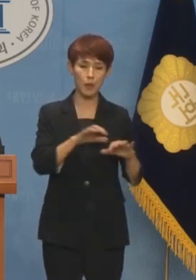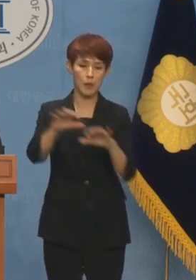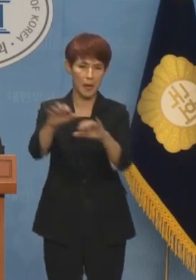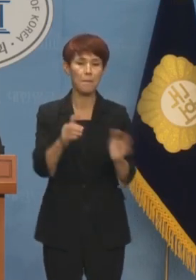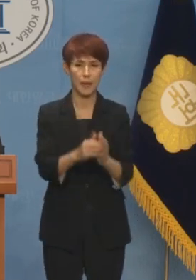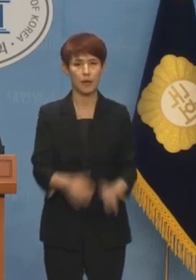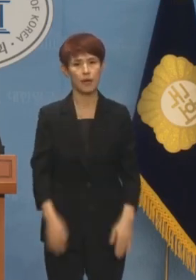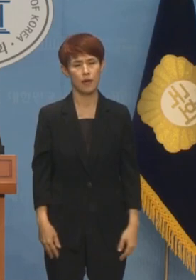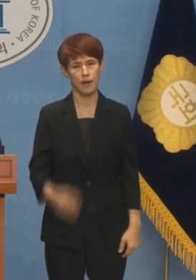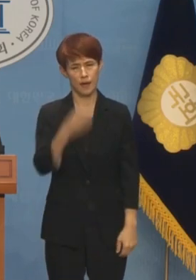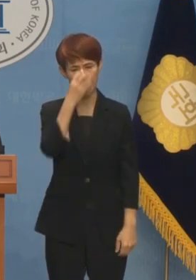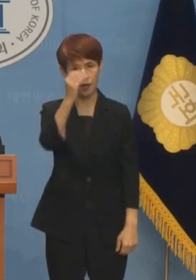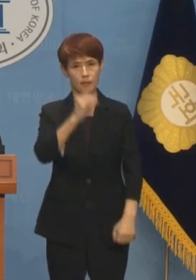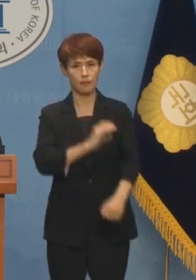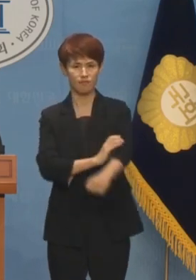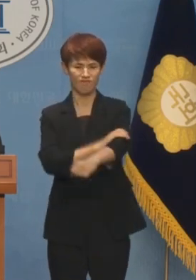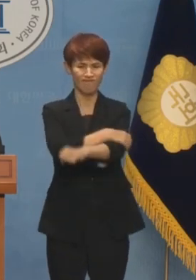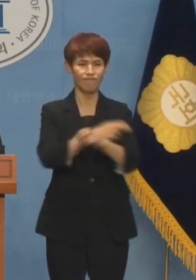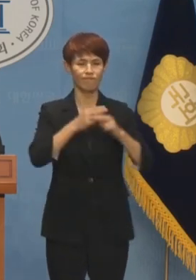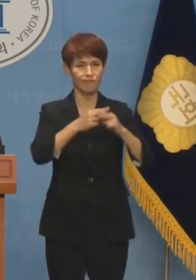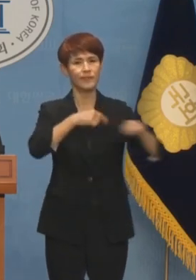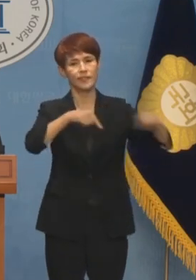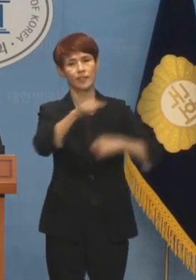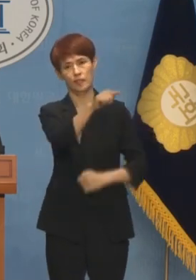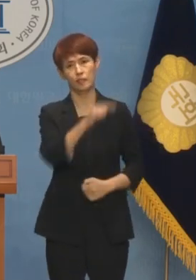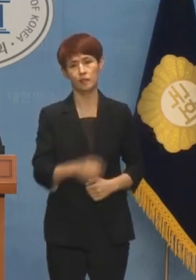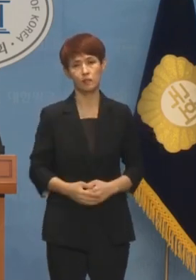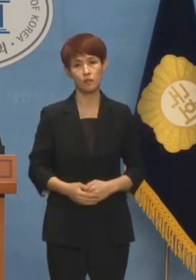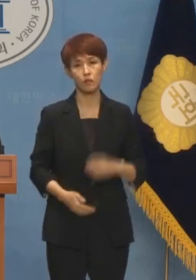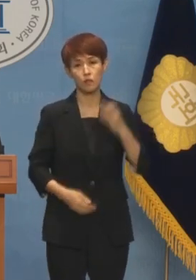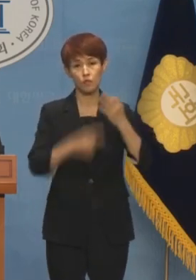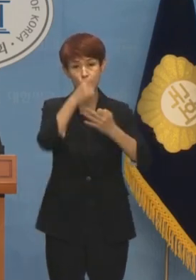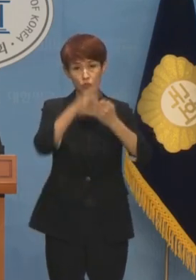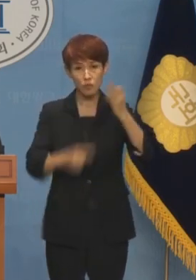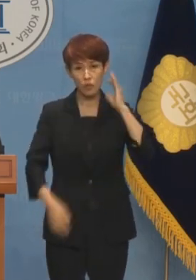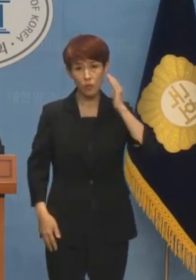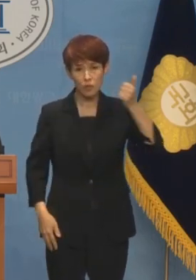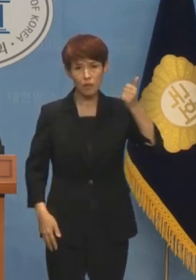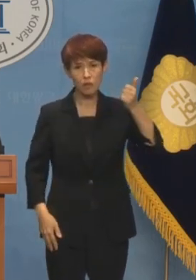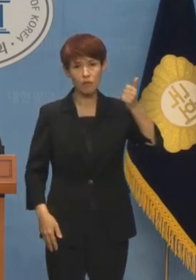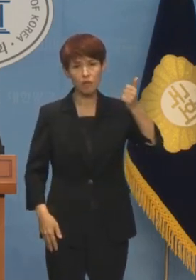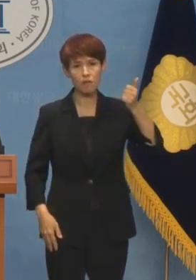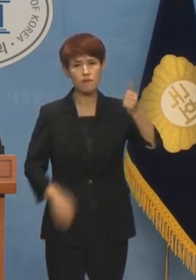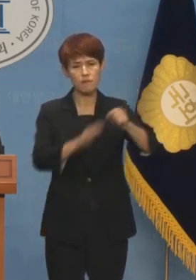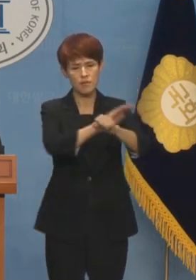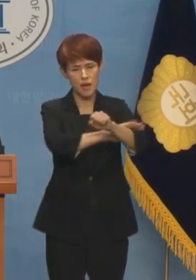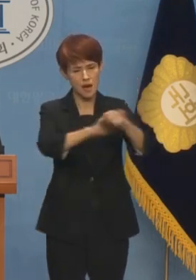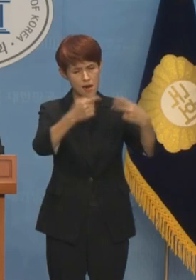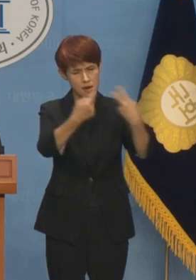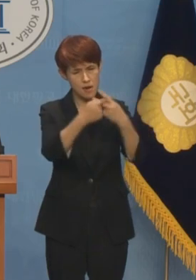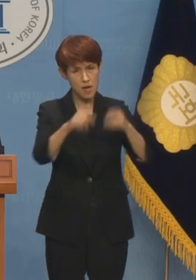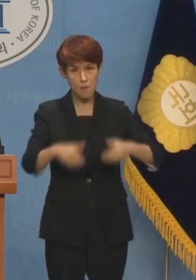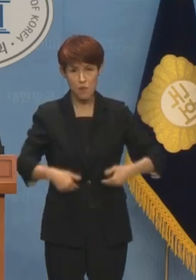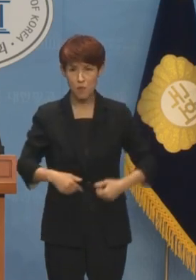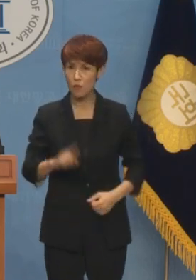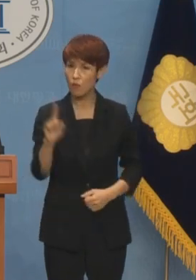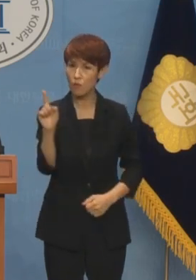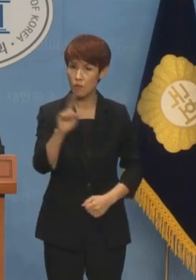이어가고 있습니다. 윤석열 대통령이 제대로 이해해야 할 것이